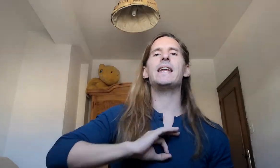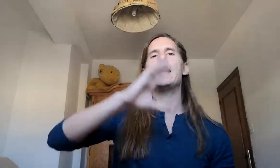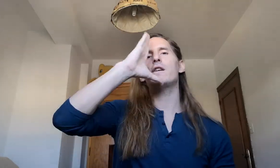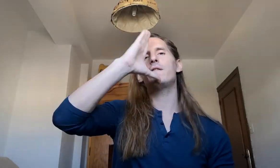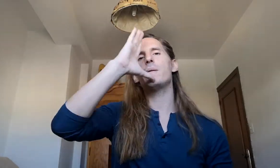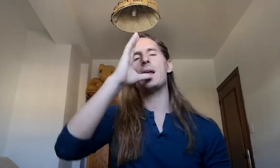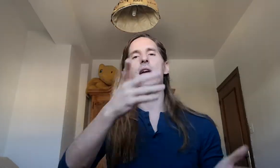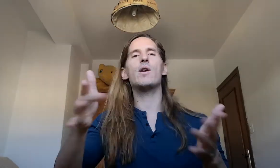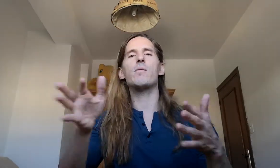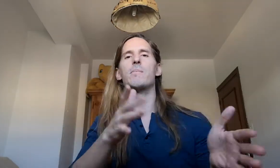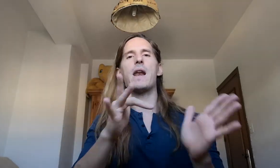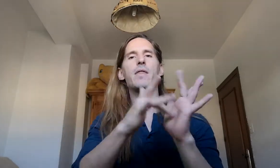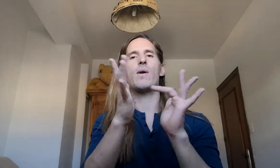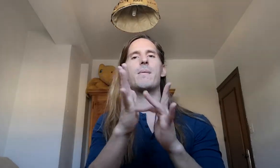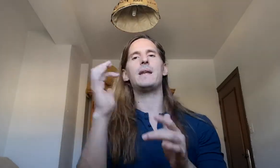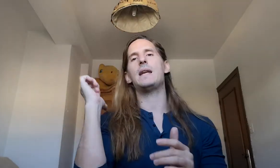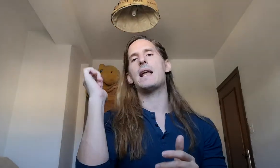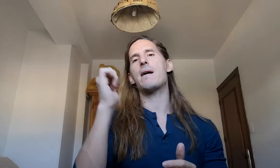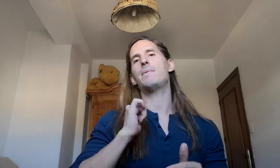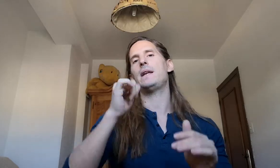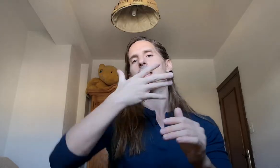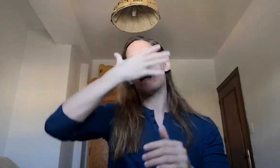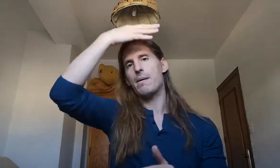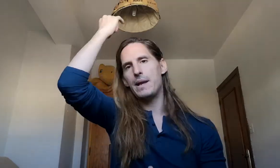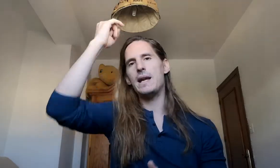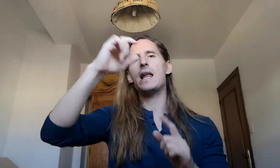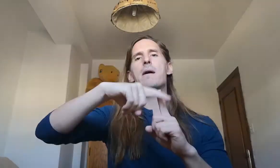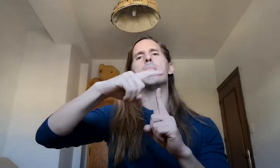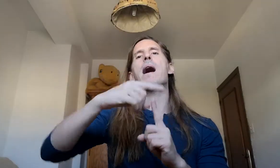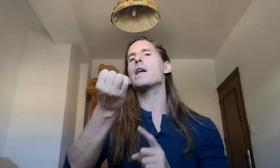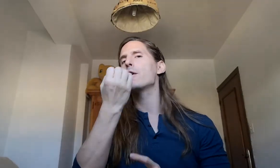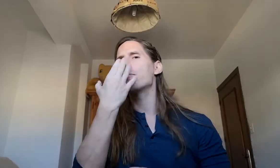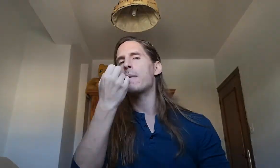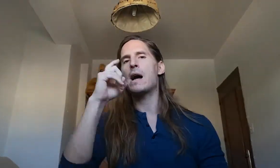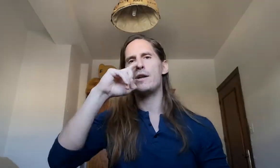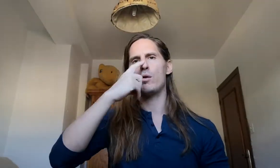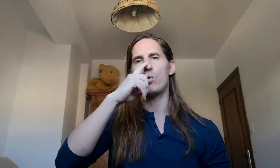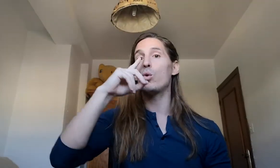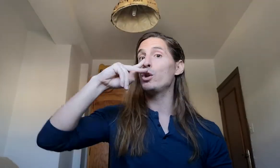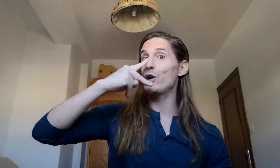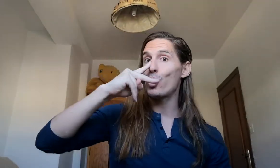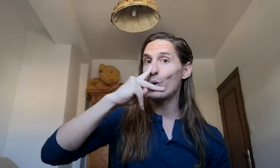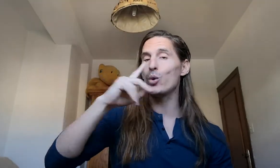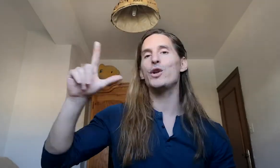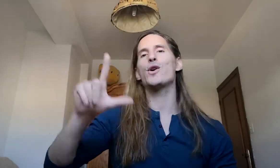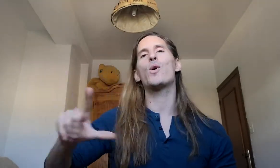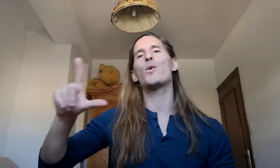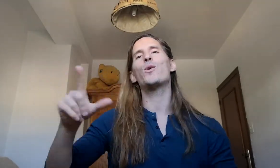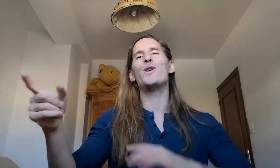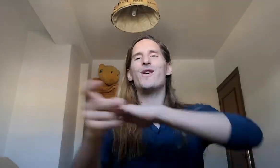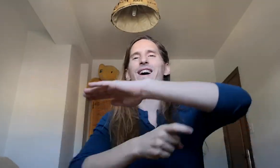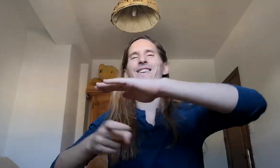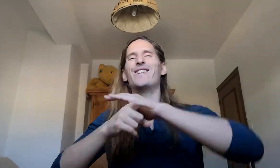Enero, febrero, marzo, abril, mayo, junio, julio, agosto